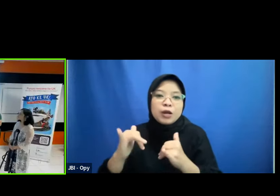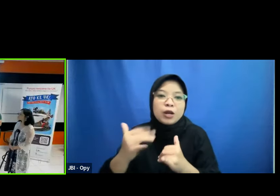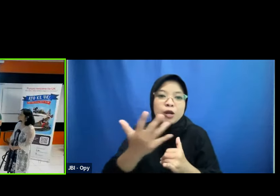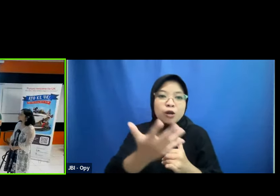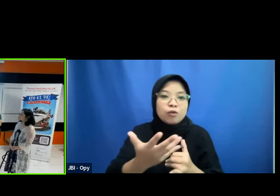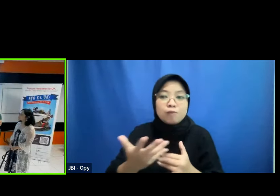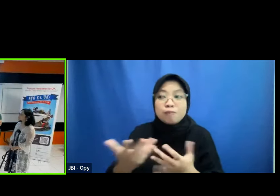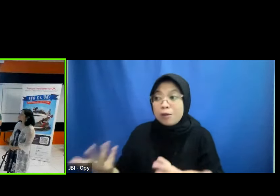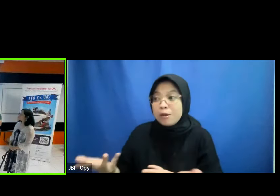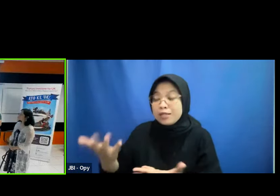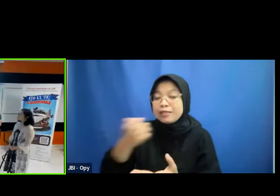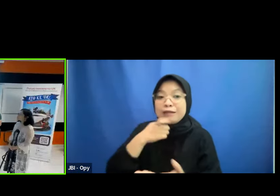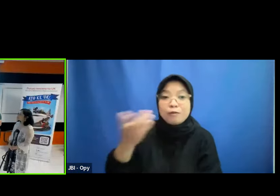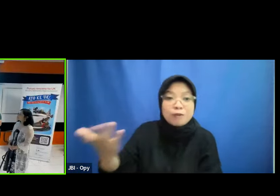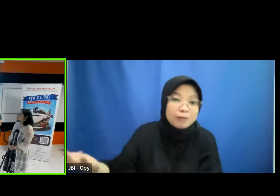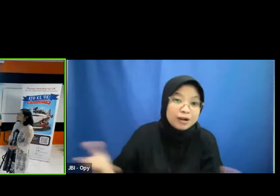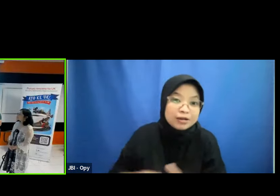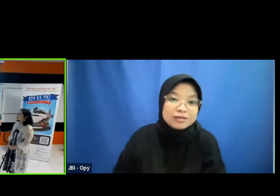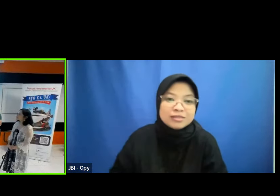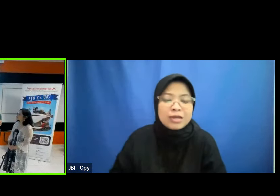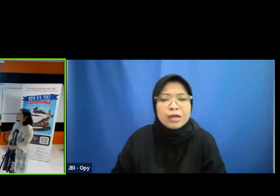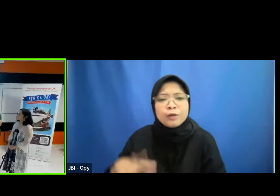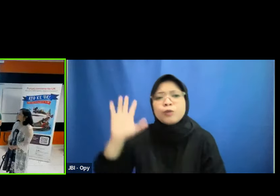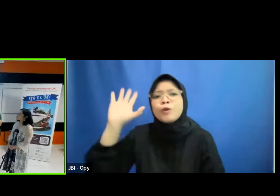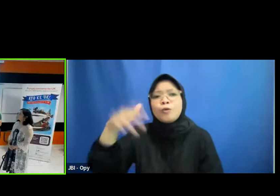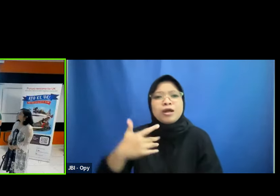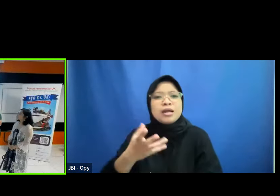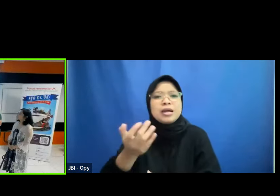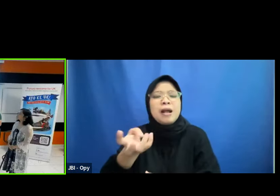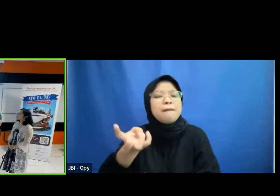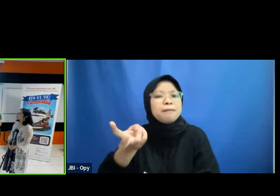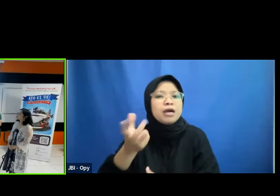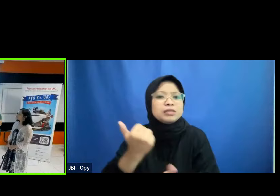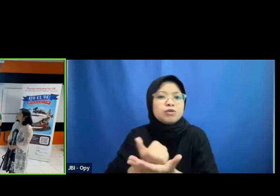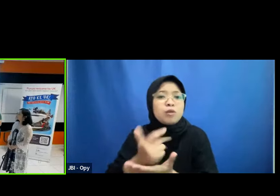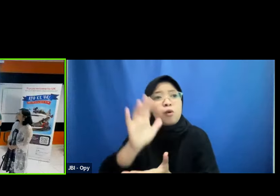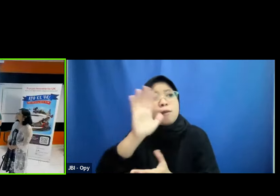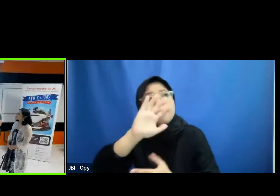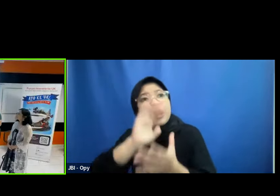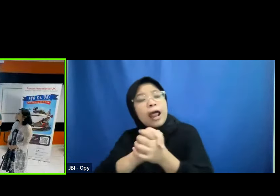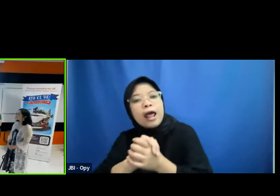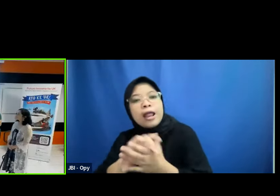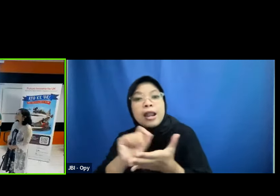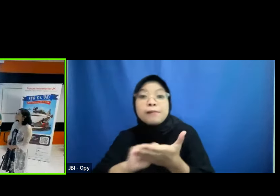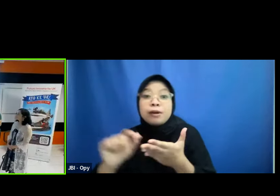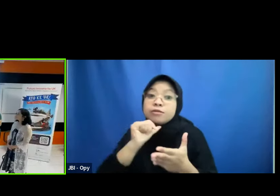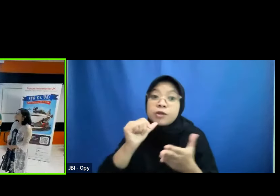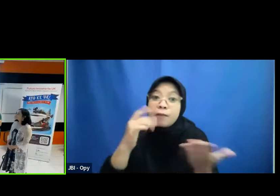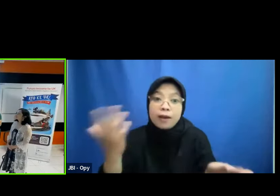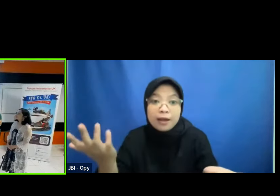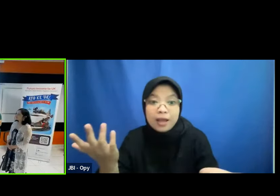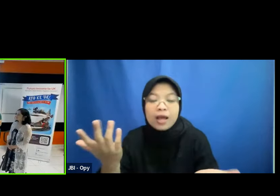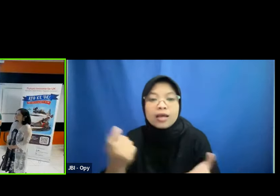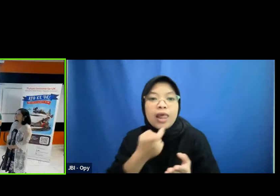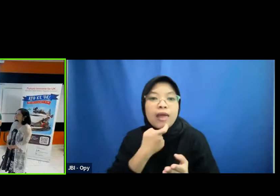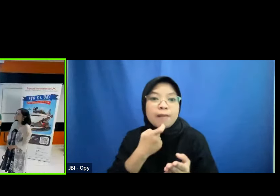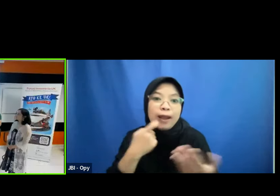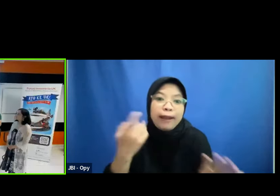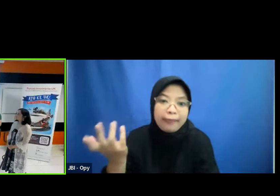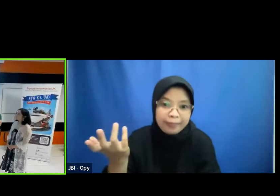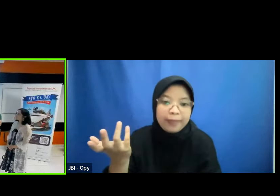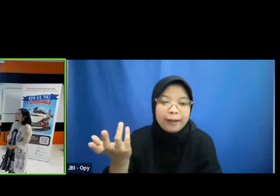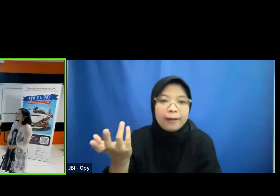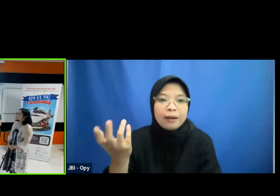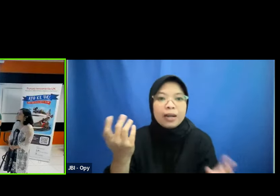us about yourself gitu ya ini aja cukup Halo saya saya siapa Saya lagi ngapain